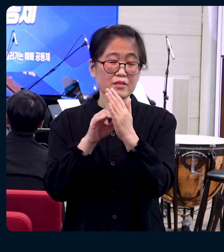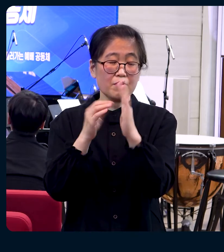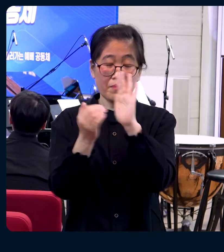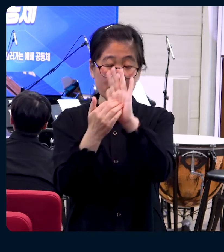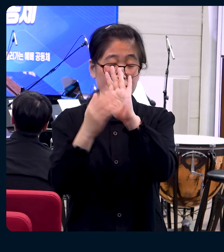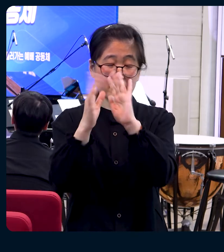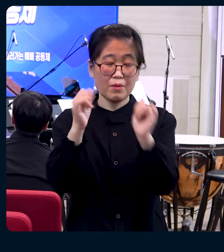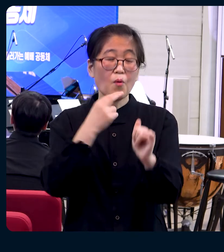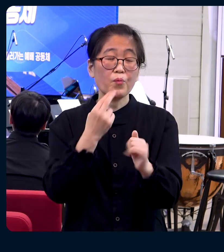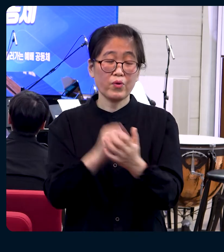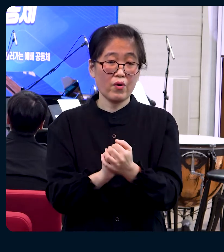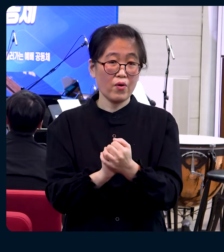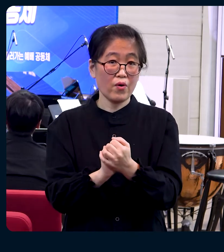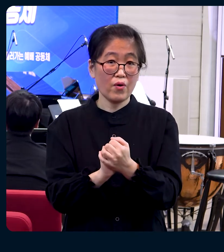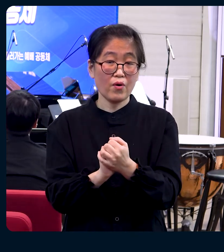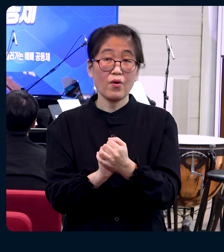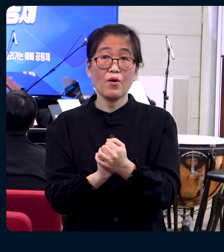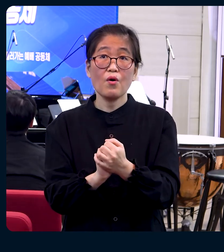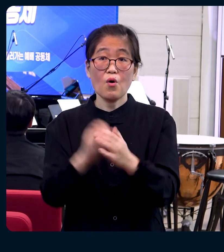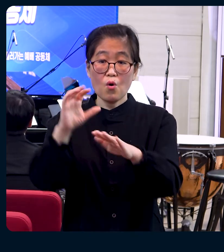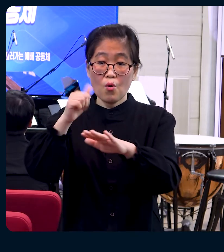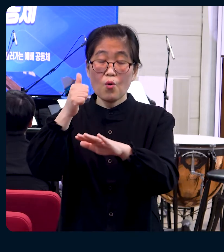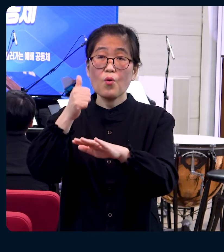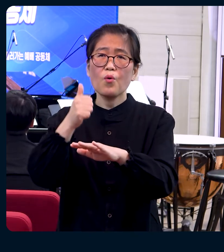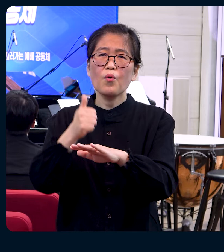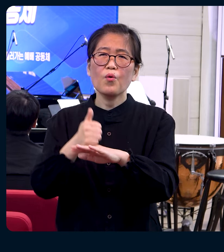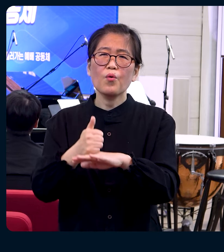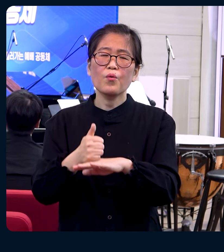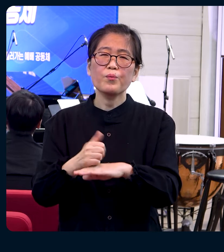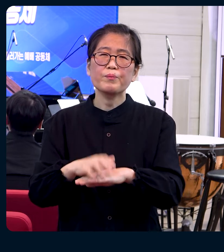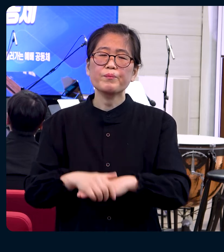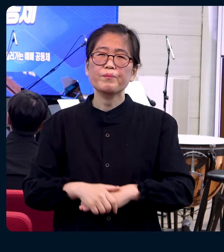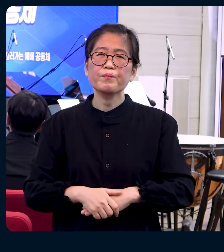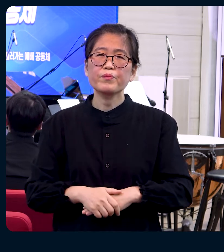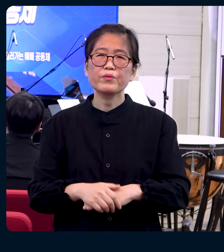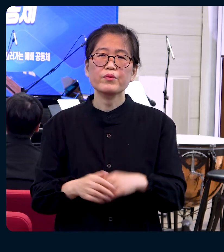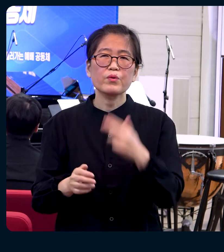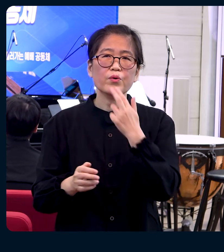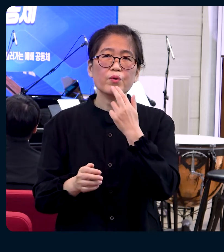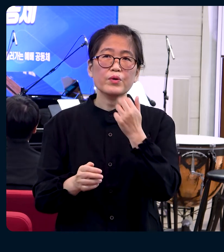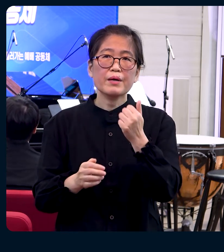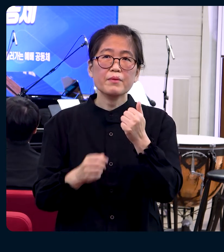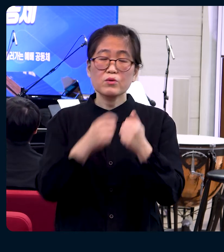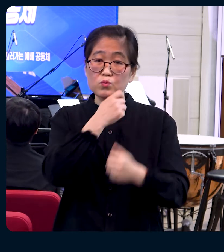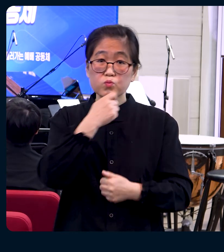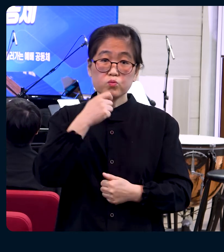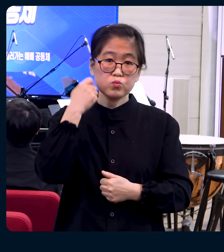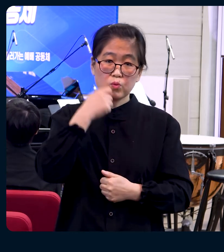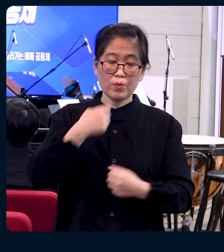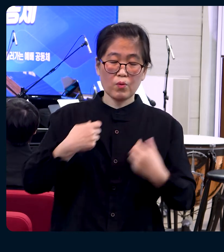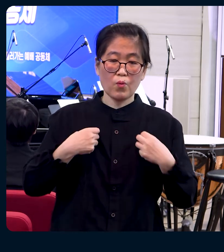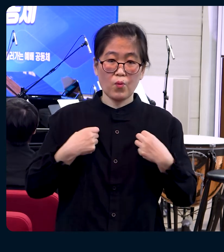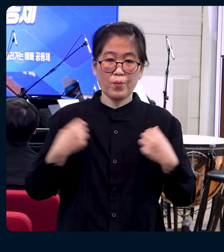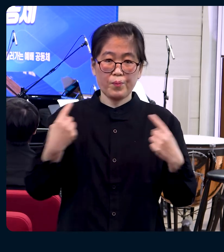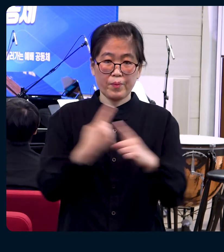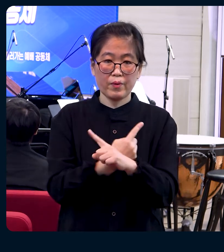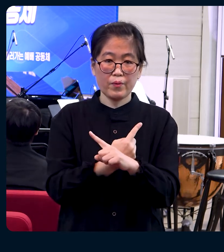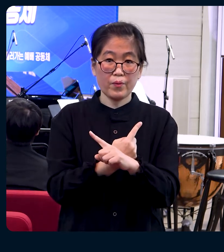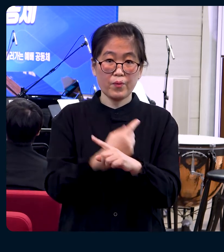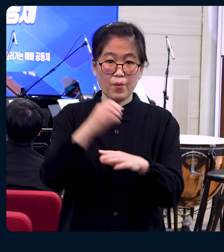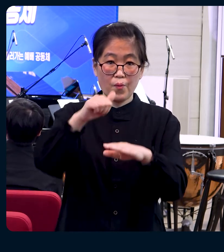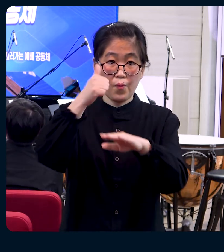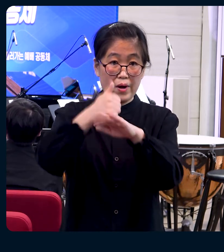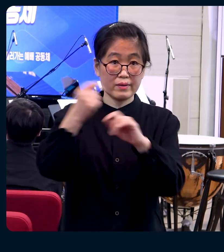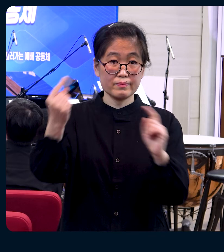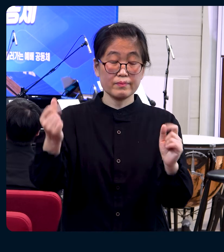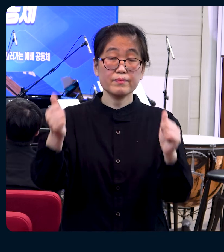없습니다. 급히 감옥에서 내놓습니다. 왕이 찾으니까 감옥에서 다 내놓습니다. 그때 요셉이 수염을 깎고 옷을